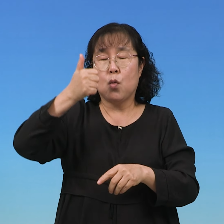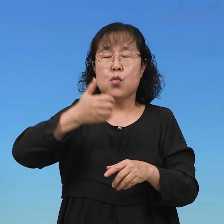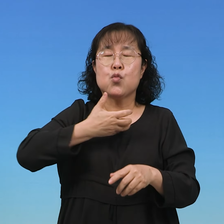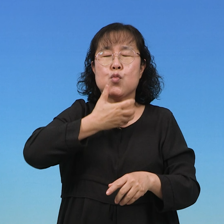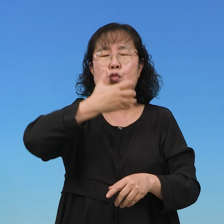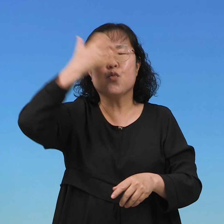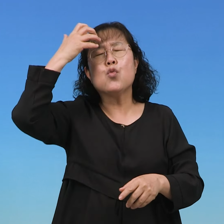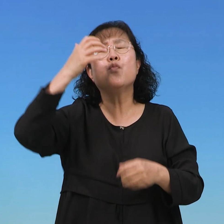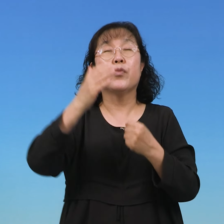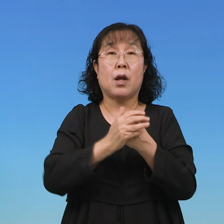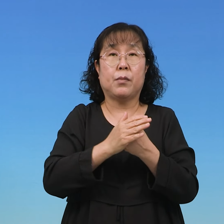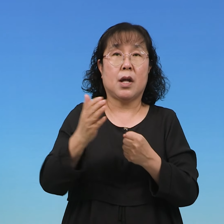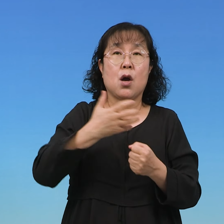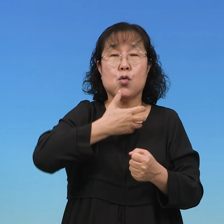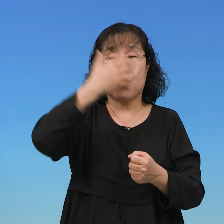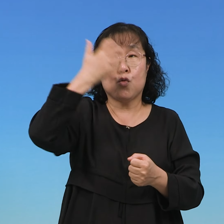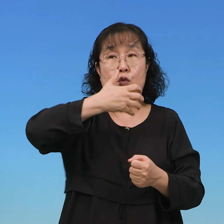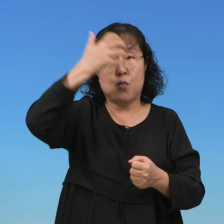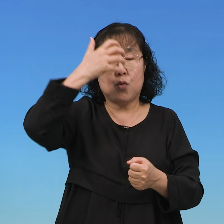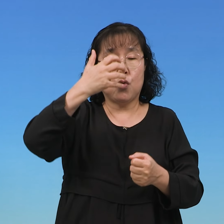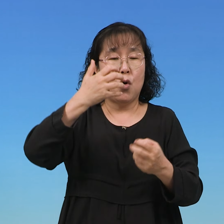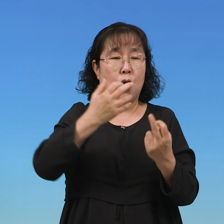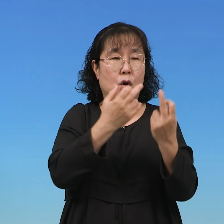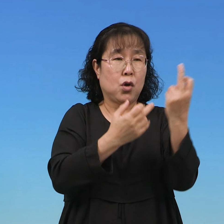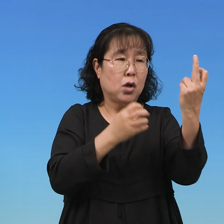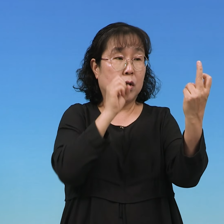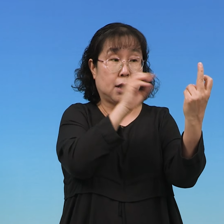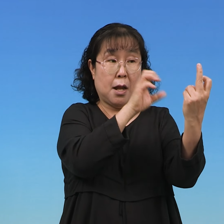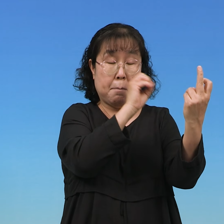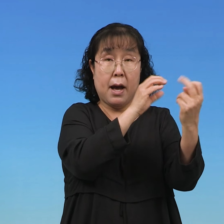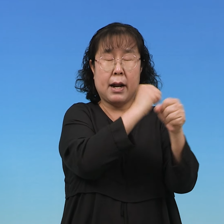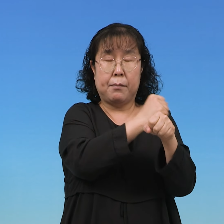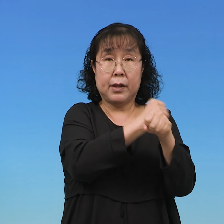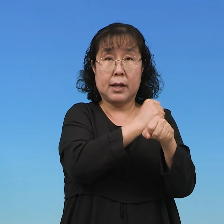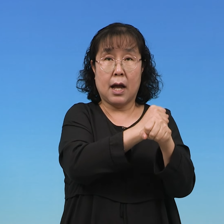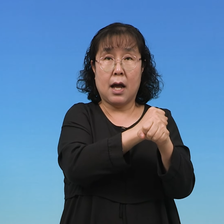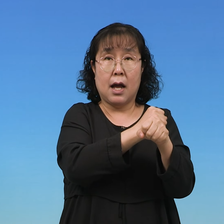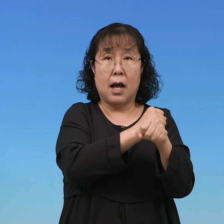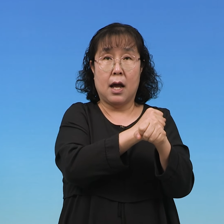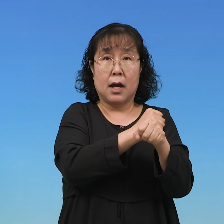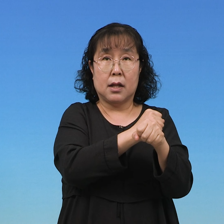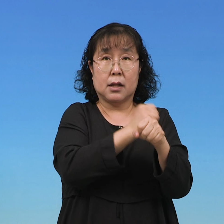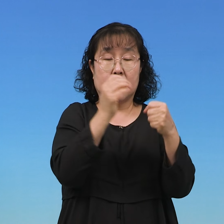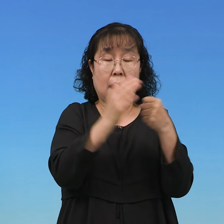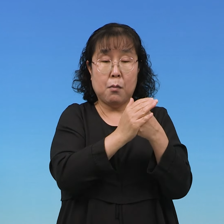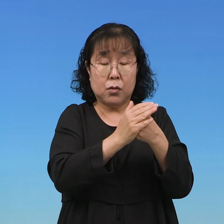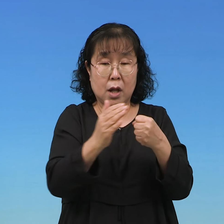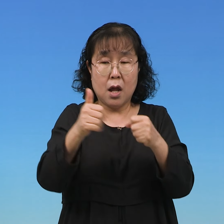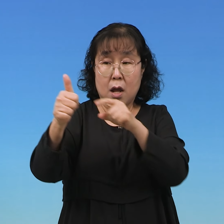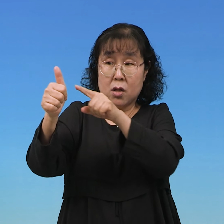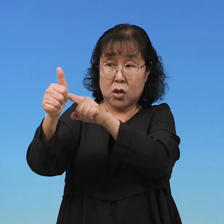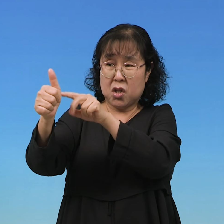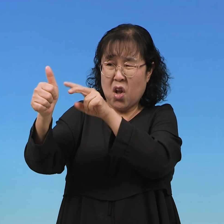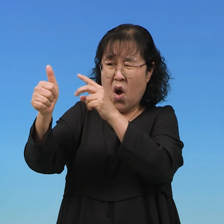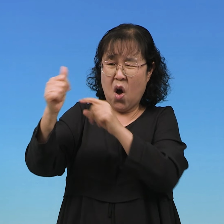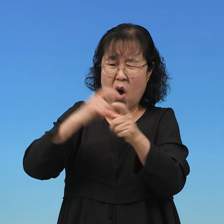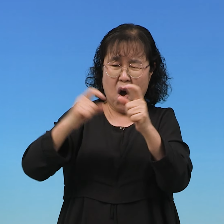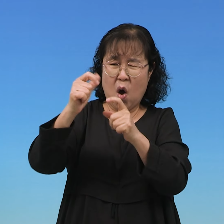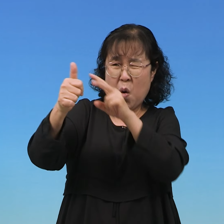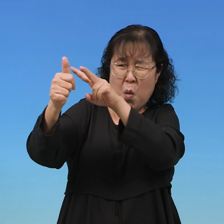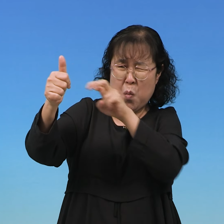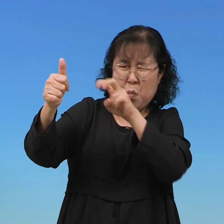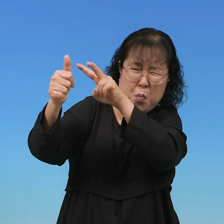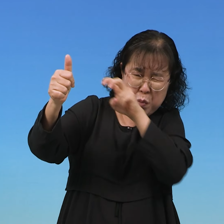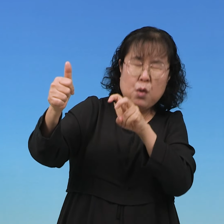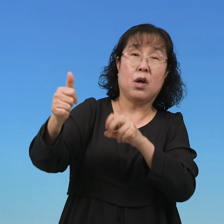5절. 요셉이 꿈을 꾸고 자기 형들에게 말하며 그들이 그를 어떻게 했습니까? 더욱 미워했더라. 안 그래도